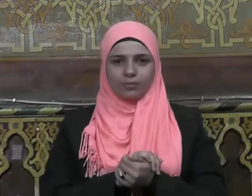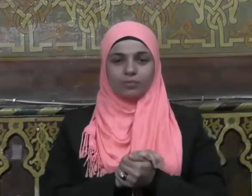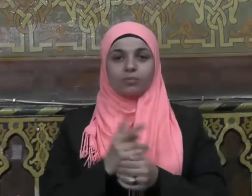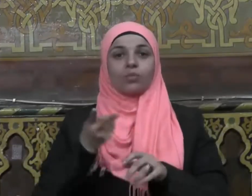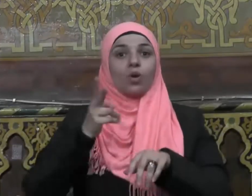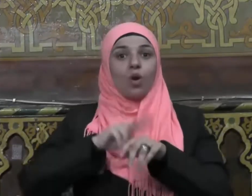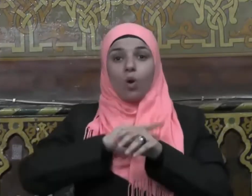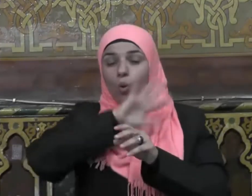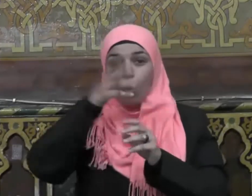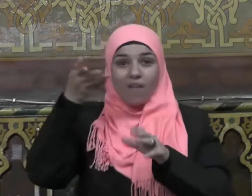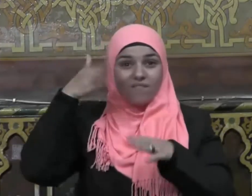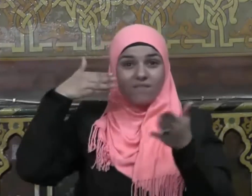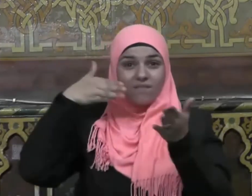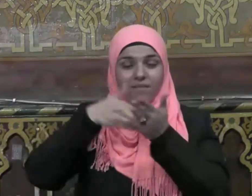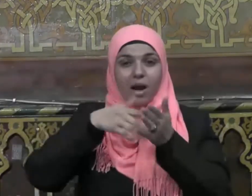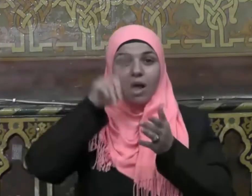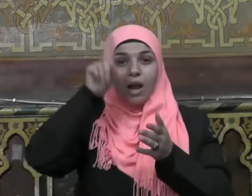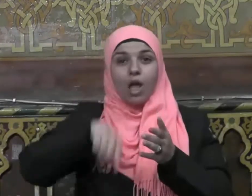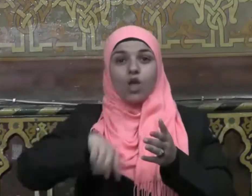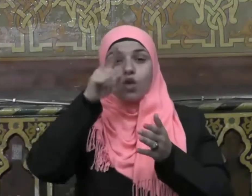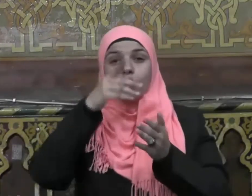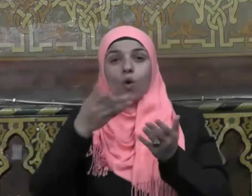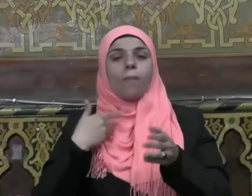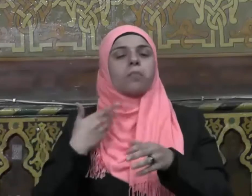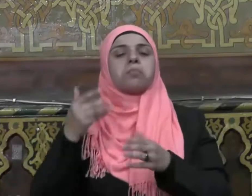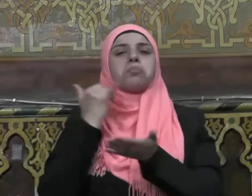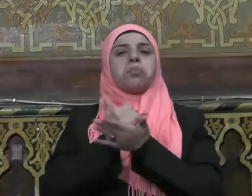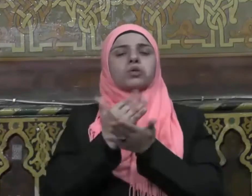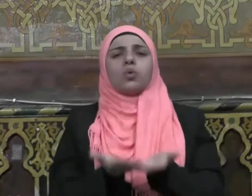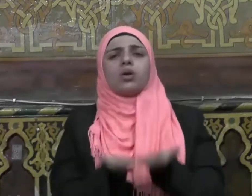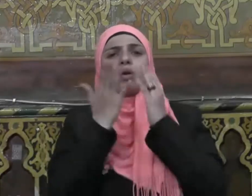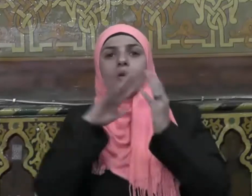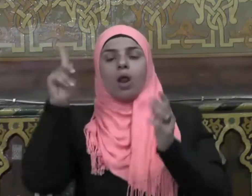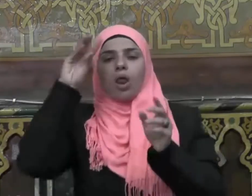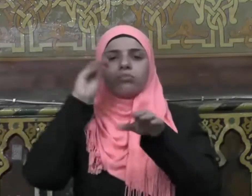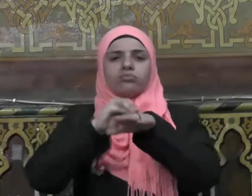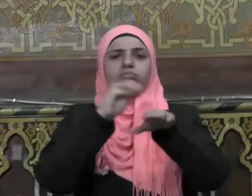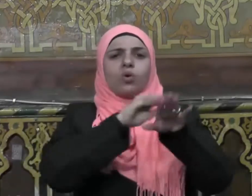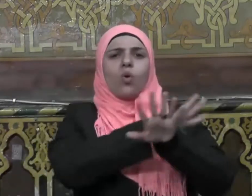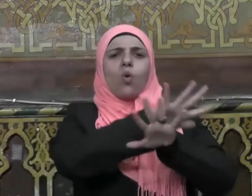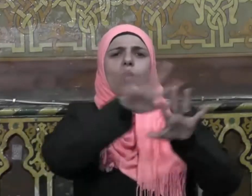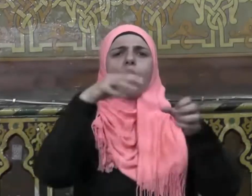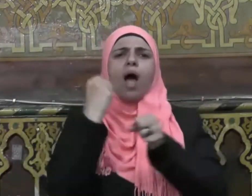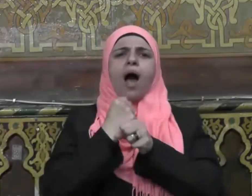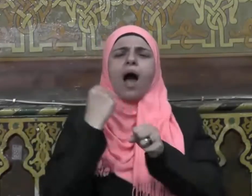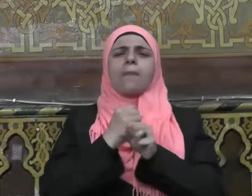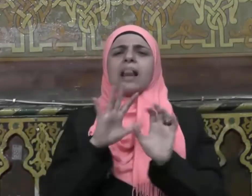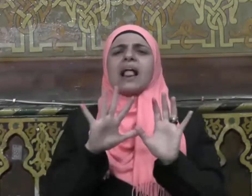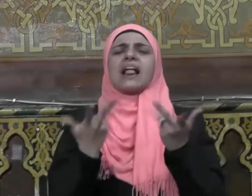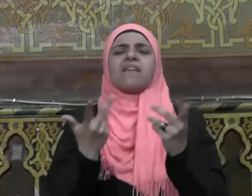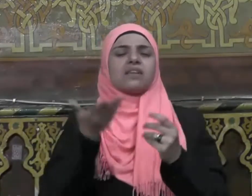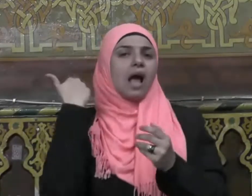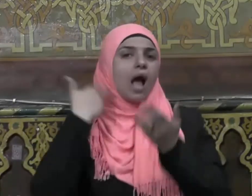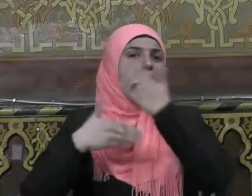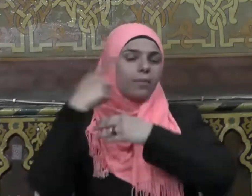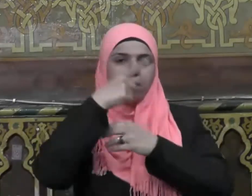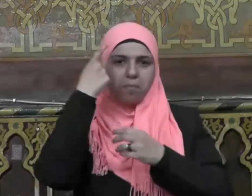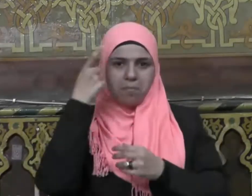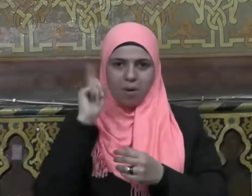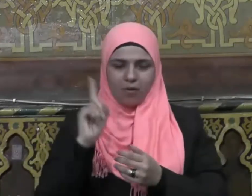وستردون إلى عالم الغيب والشهادة فينبئكم بما كنتم تعملون.